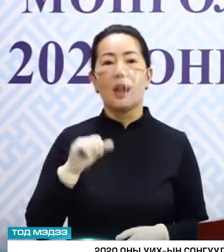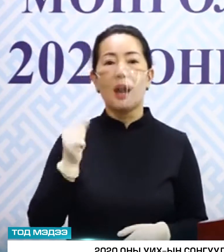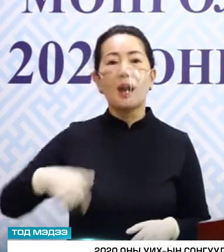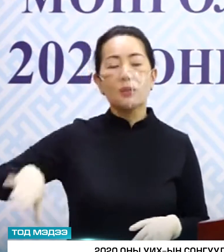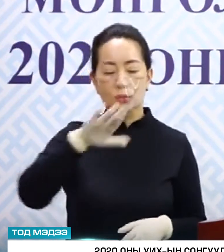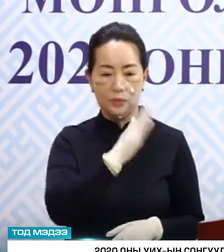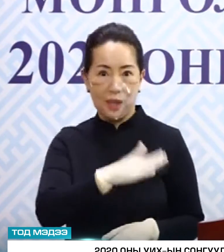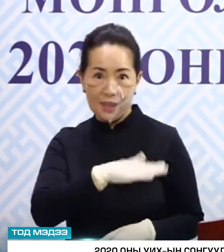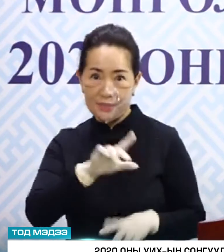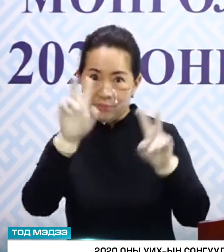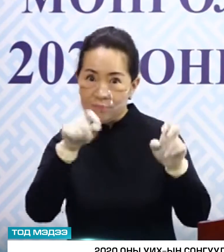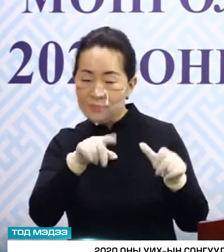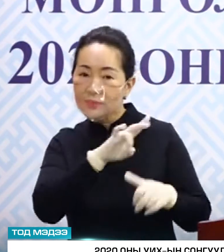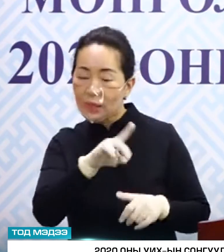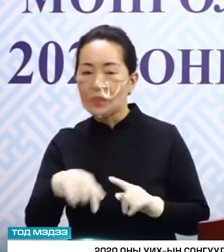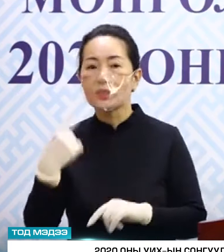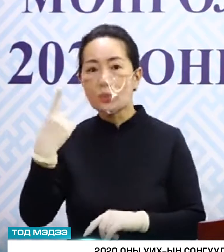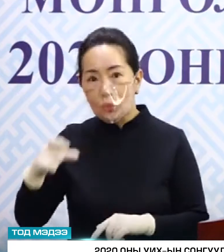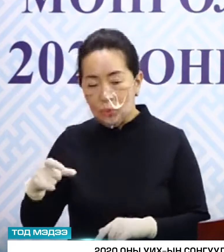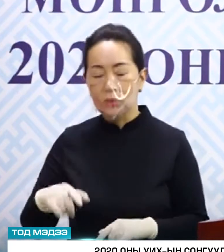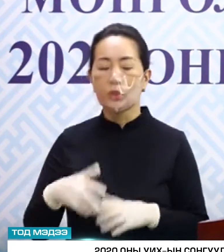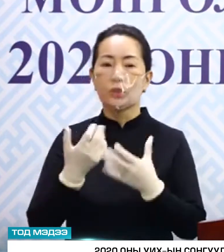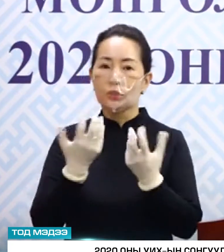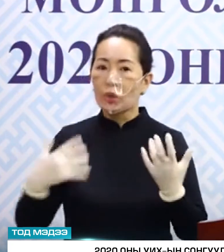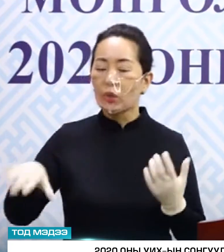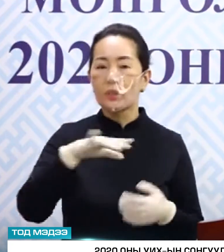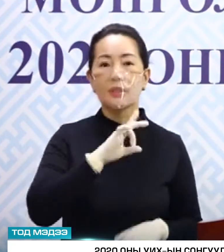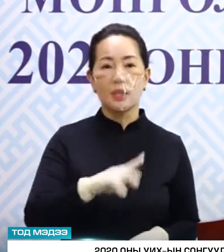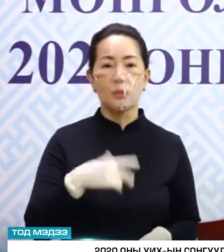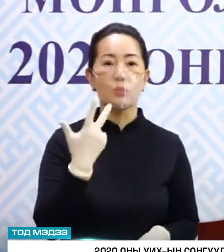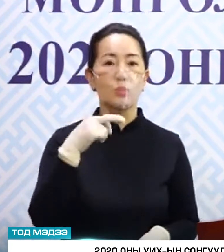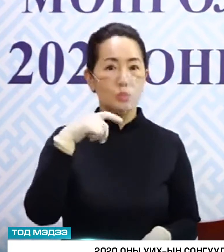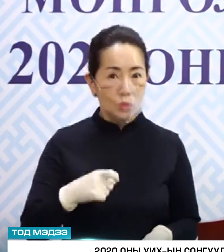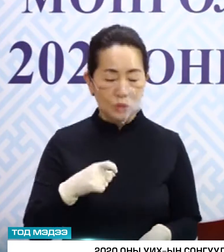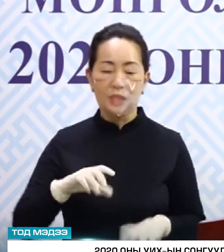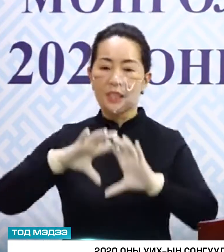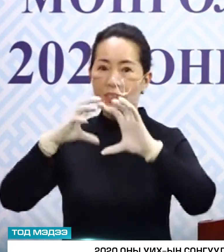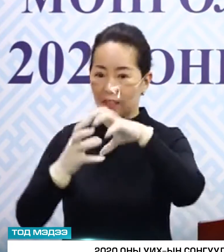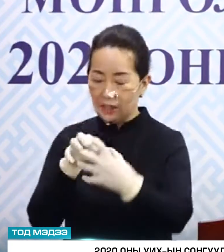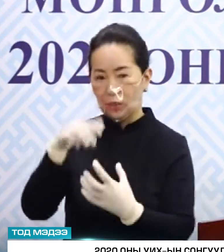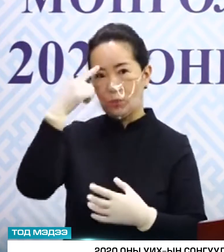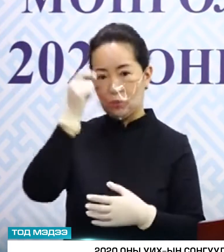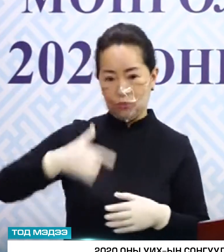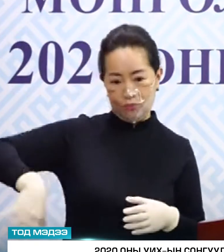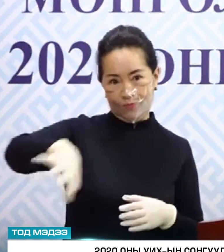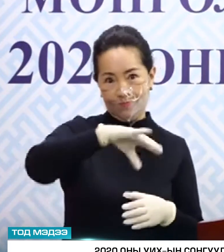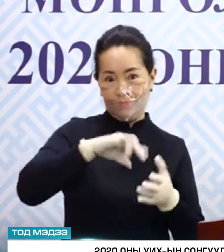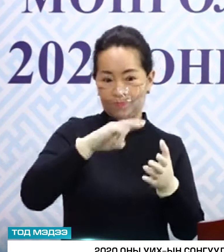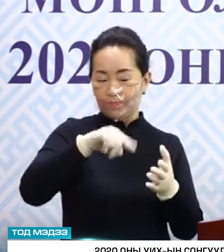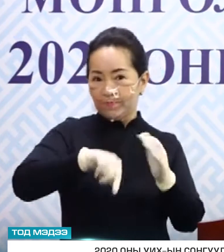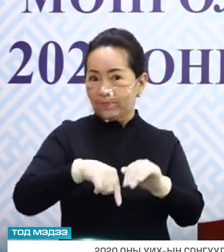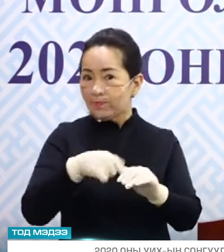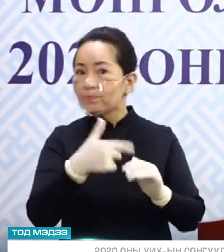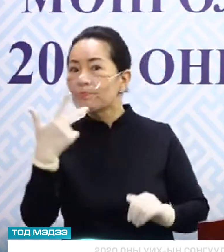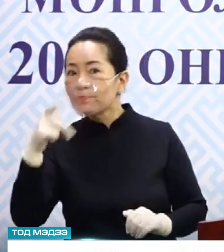1, зон олны намаас 30, дэлхийн монголчууд намаас 3, ард түмний олонхын